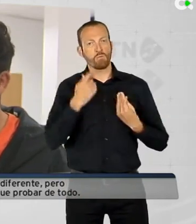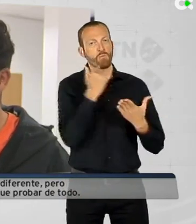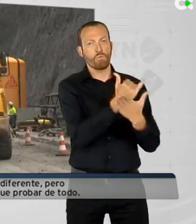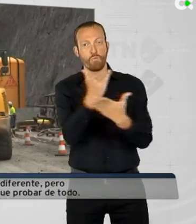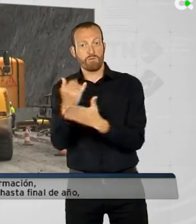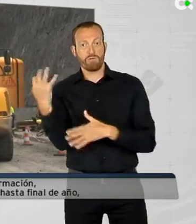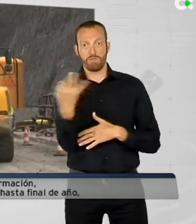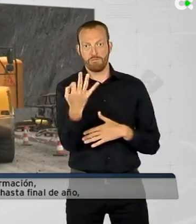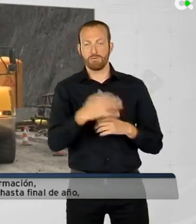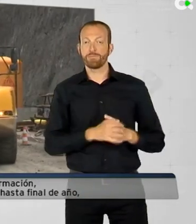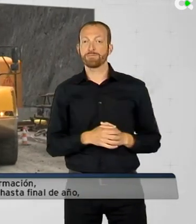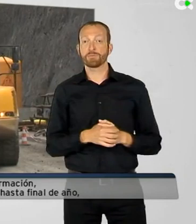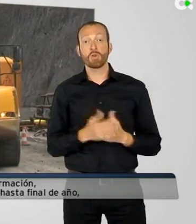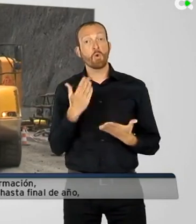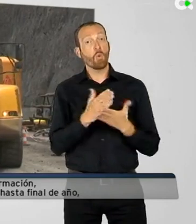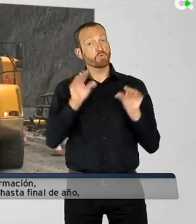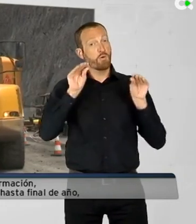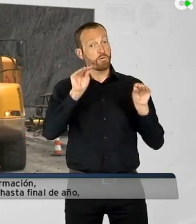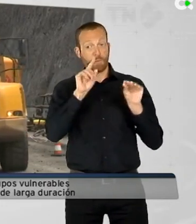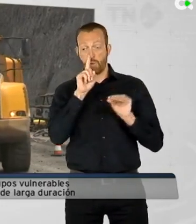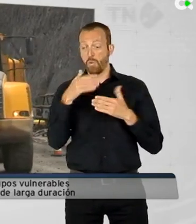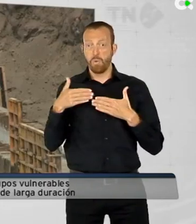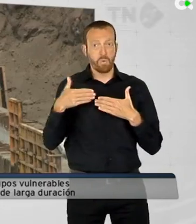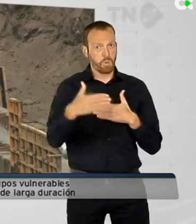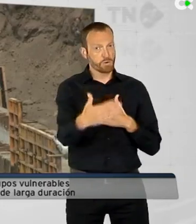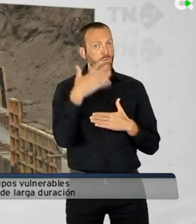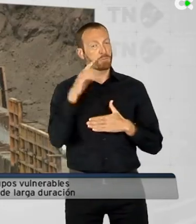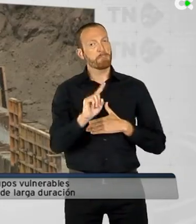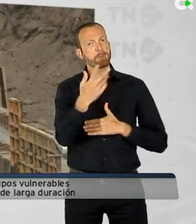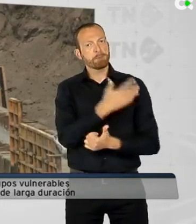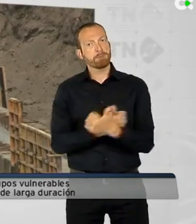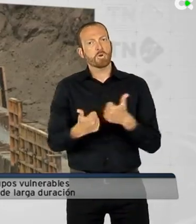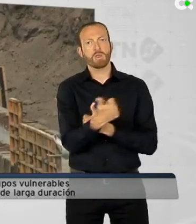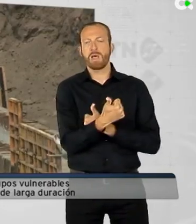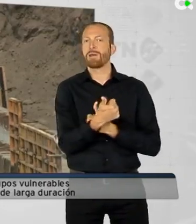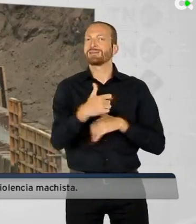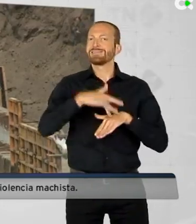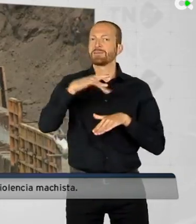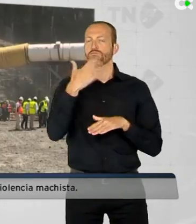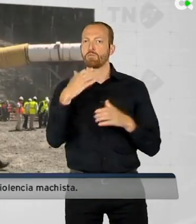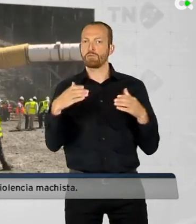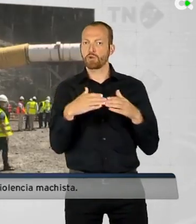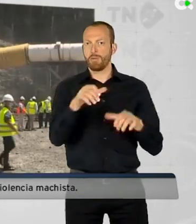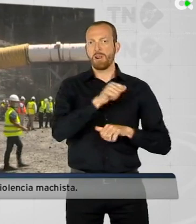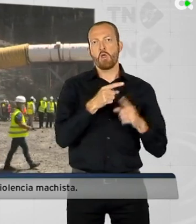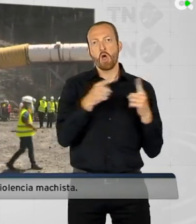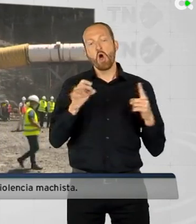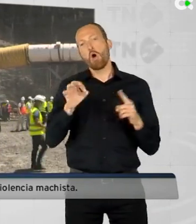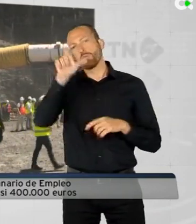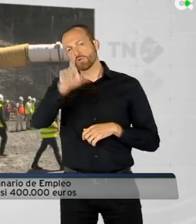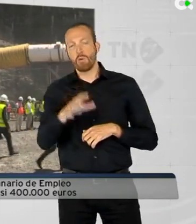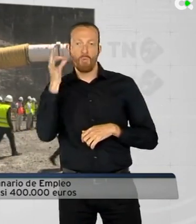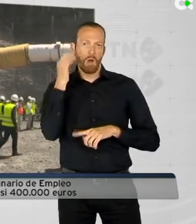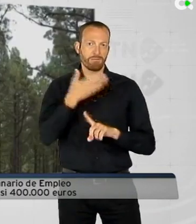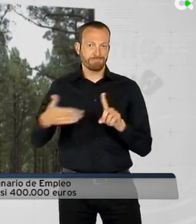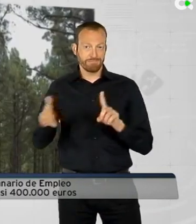todo. La formación que se imparte hasta final de año prioriza a grupos vulnerables como parados de larga duración o víctimas de violencia machista. El